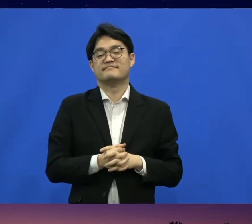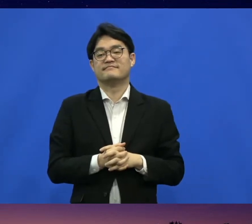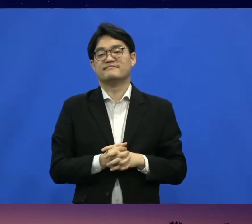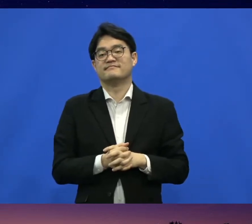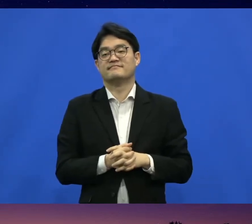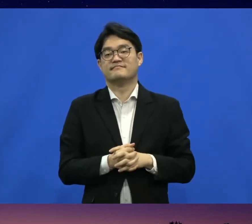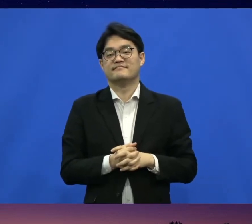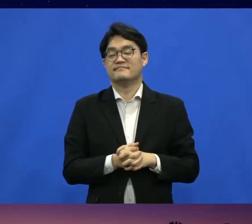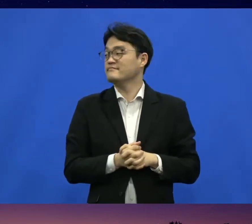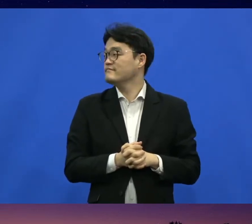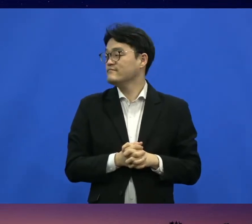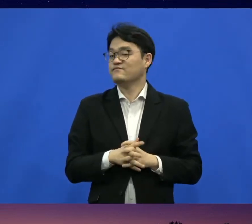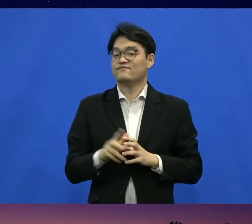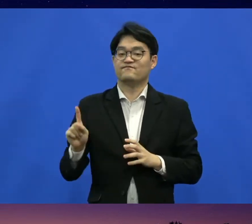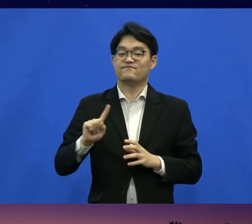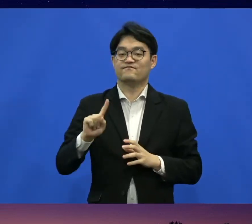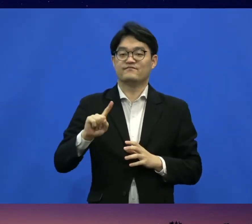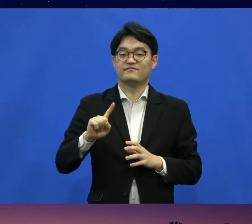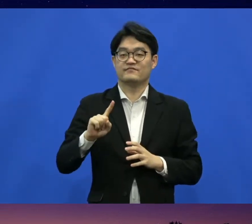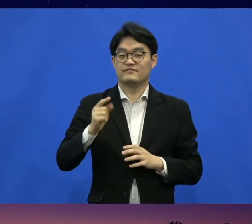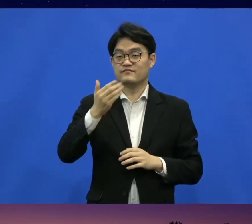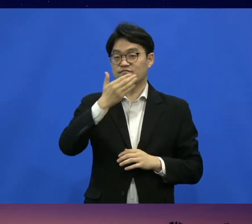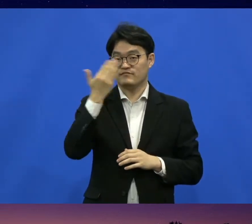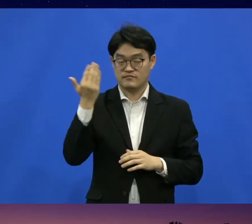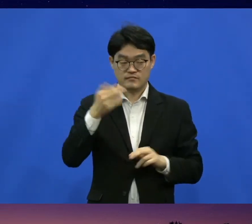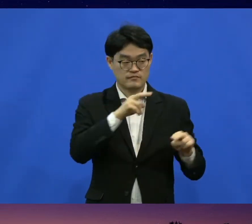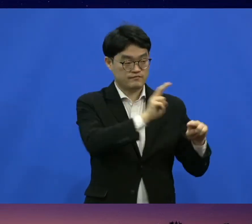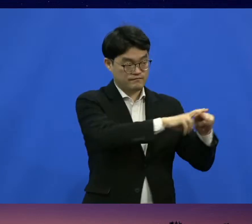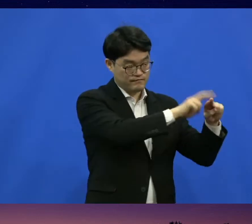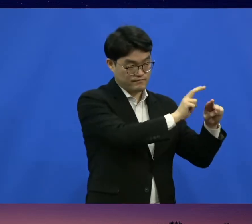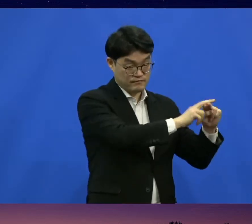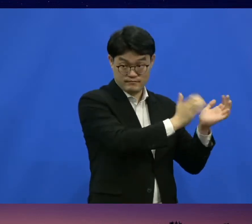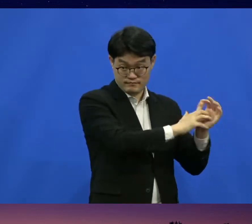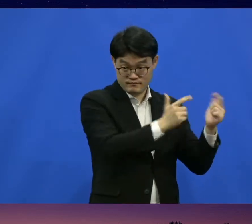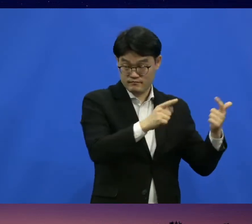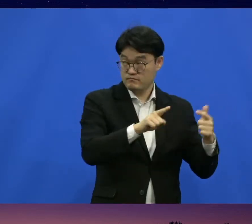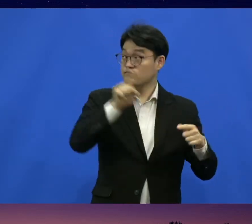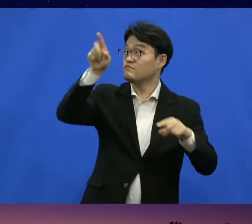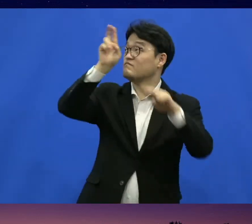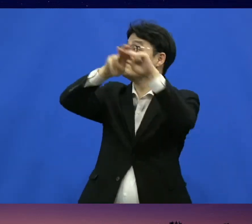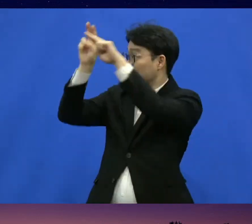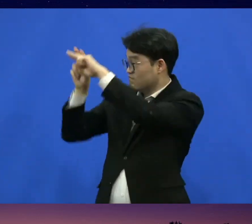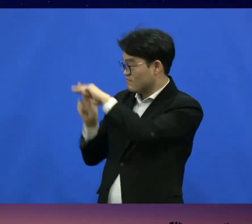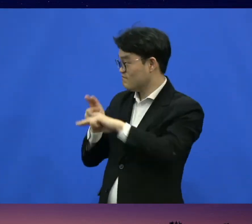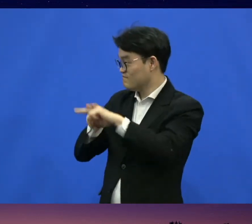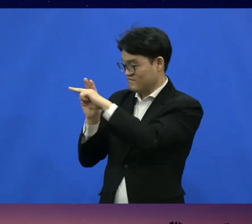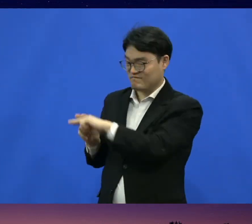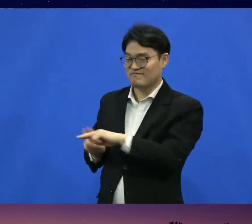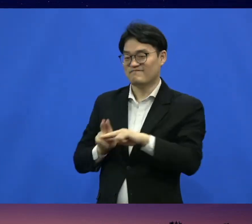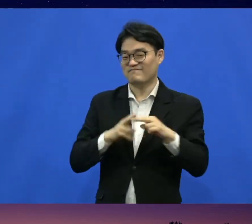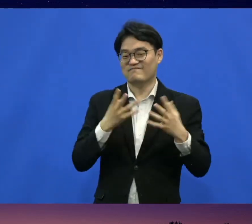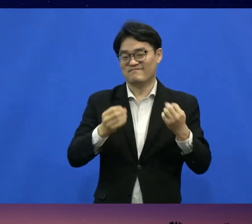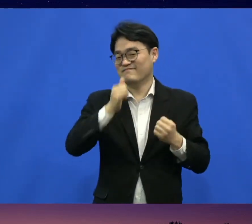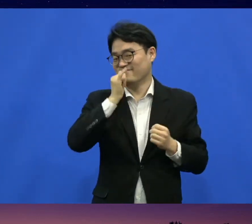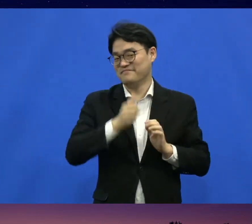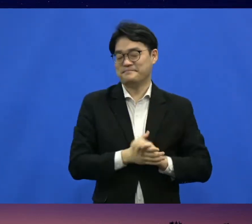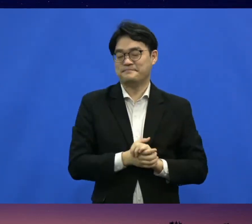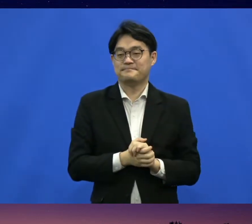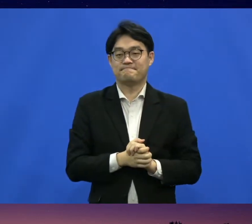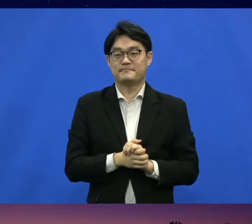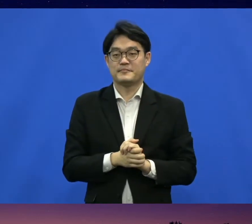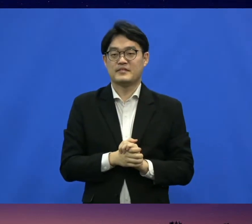그 외에도 우리 청년들이 많이 앉아 있어요. 곳곳에 여기 다 안 차니까, 다 넘치니까 곳곳에 많이 앉아 있습니다.